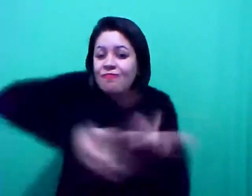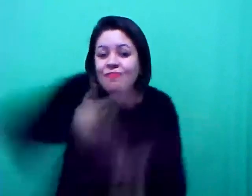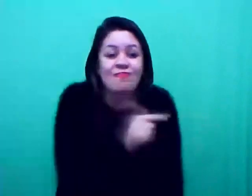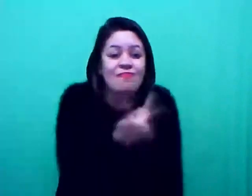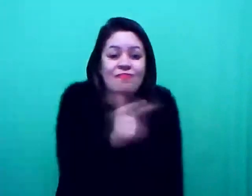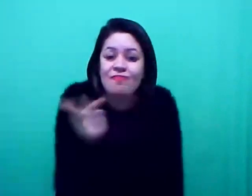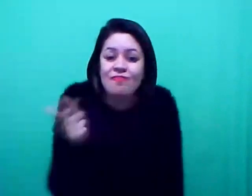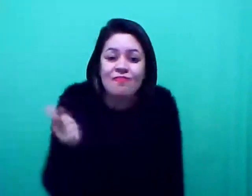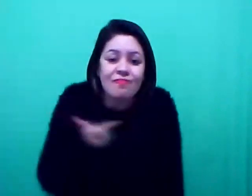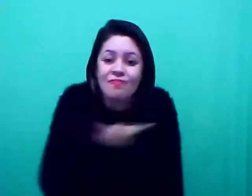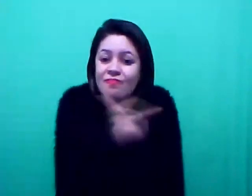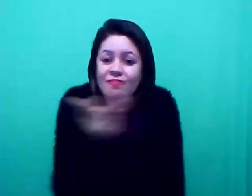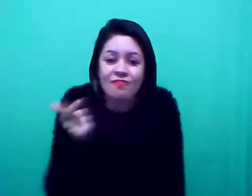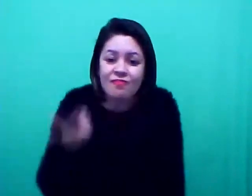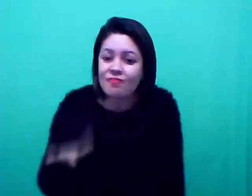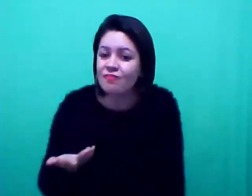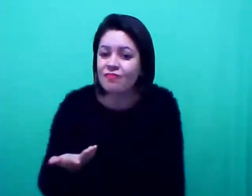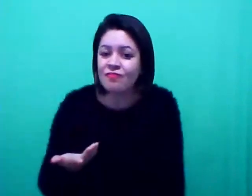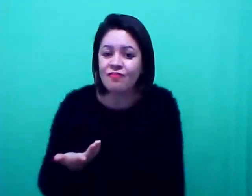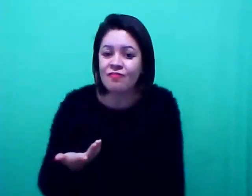né? Não tem interação com as pessoas, com os demais.